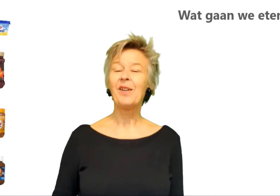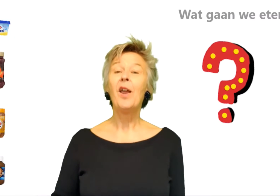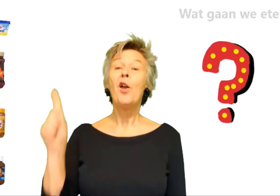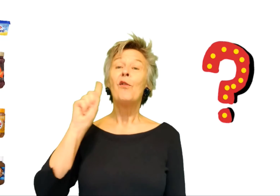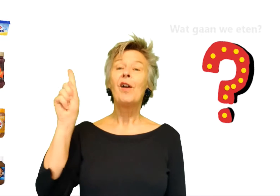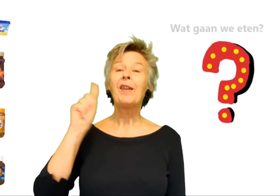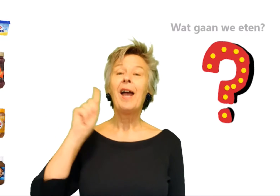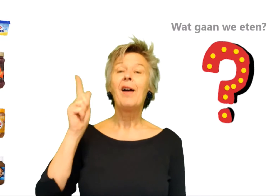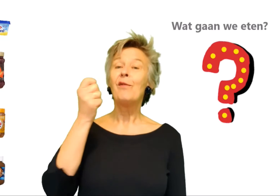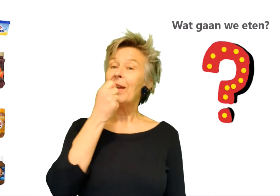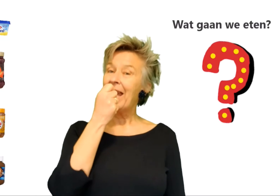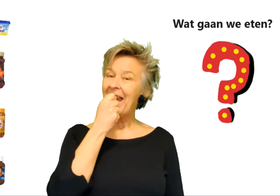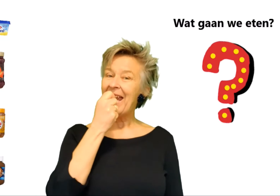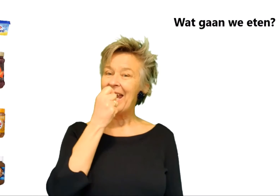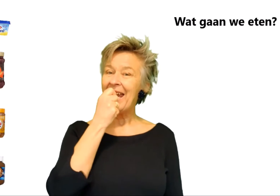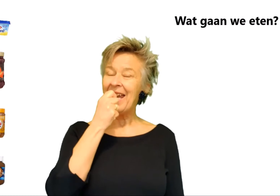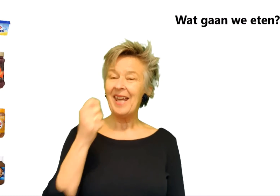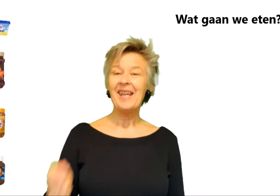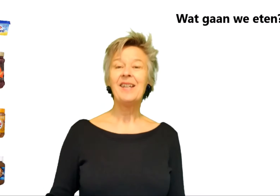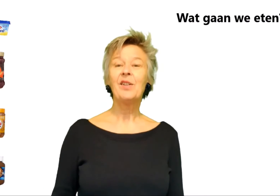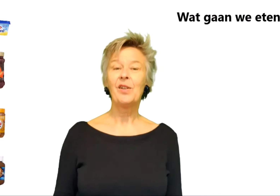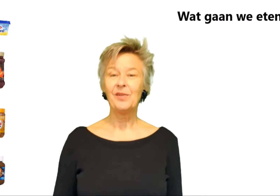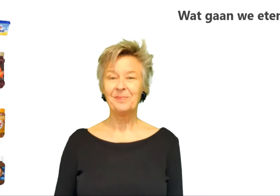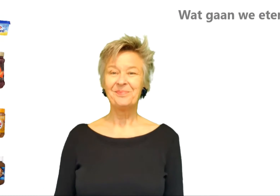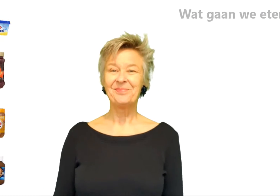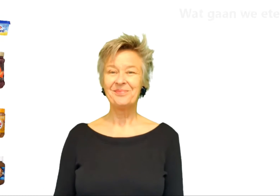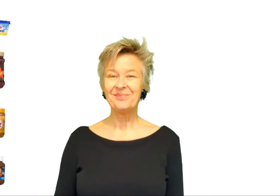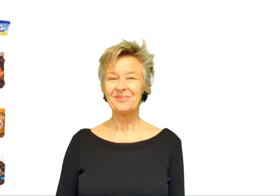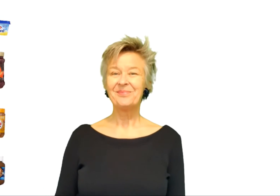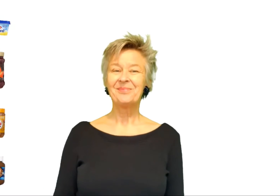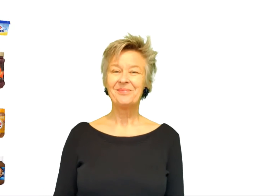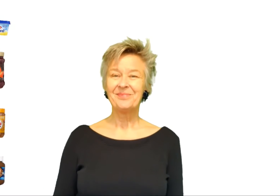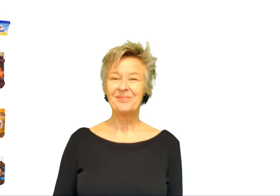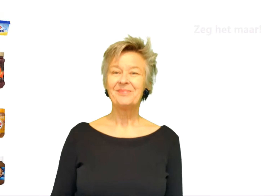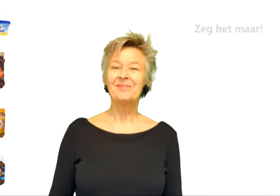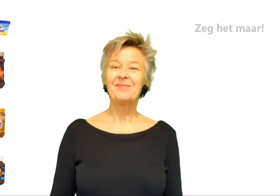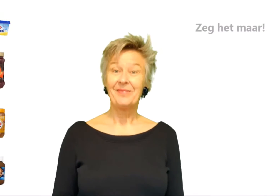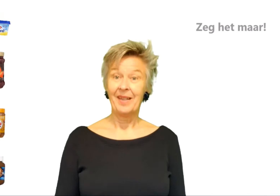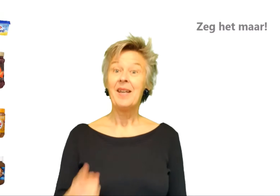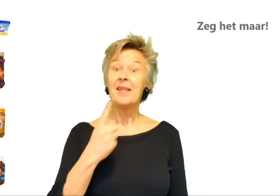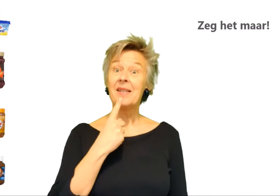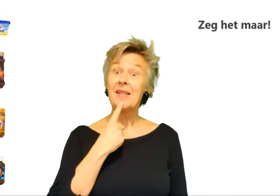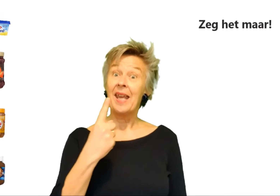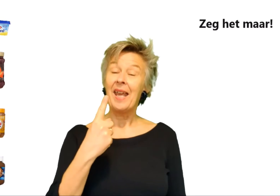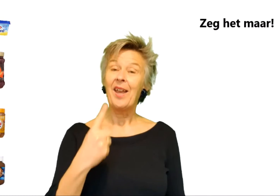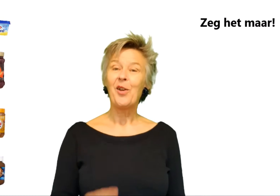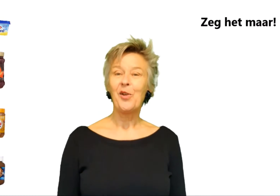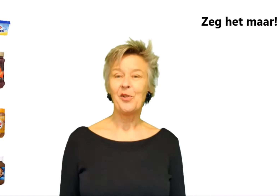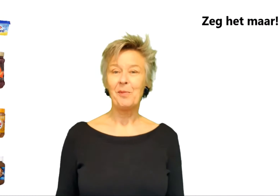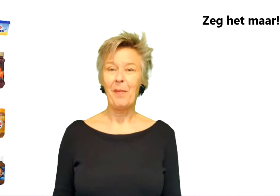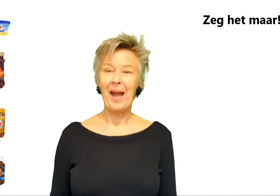eten? Wat gaan we eten? zeg het